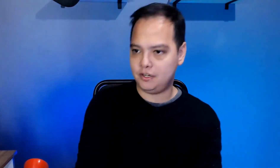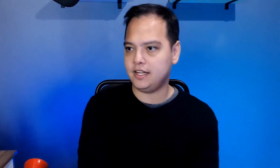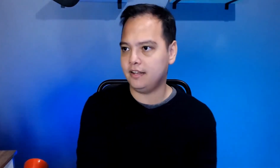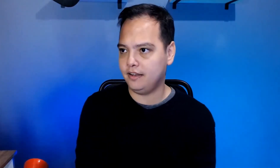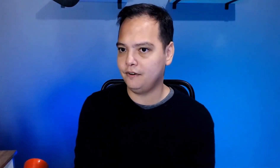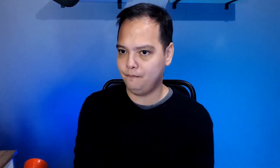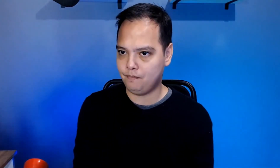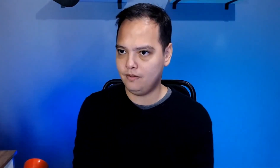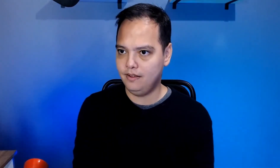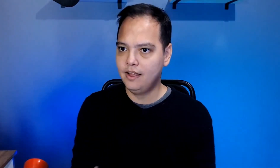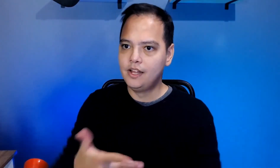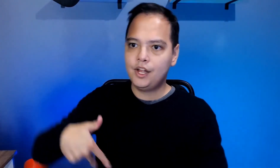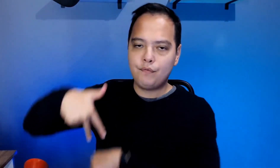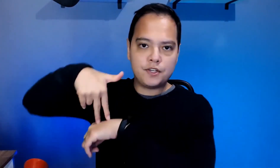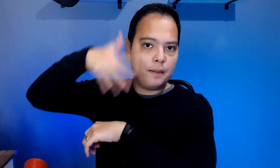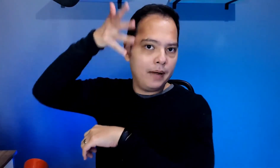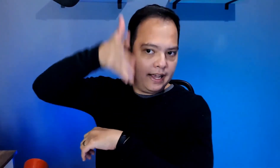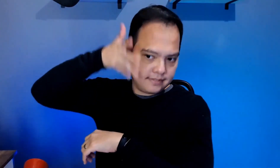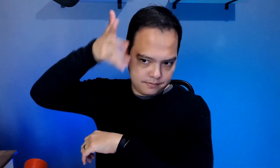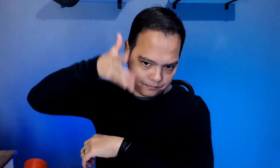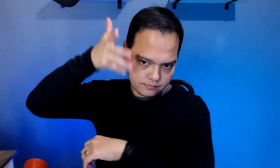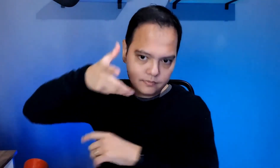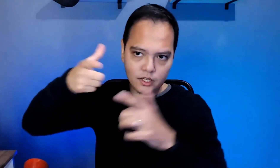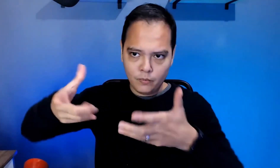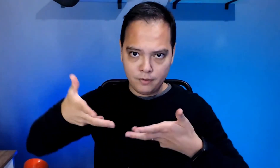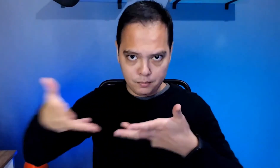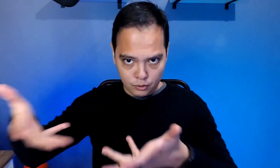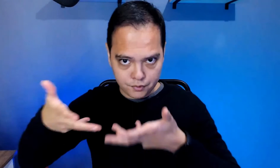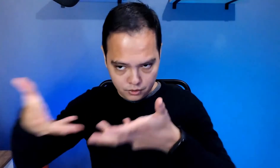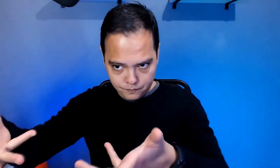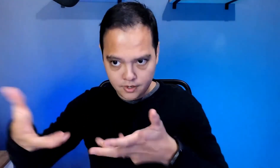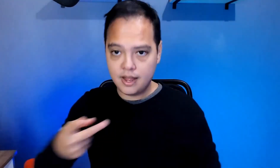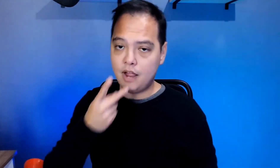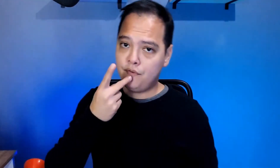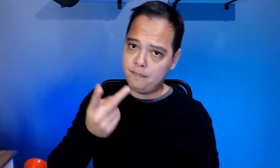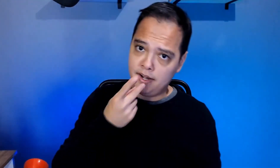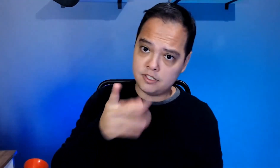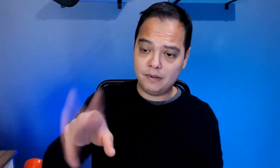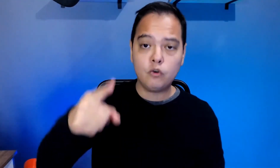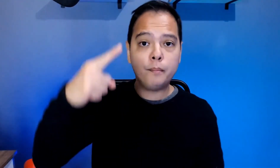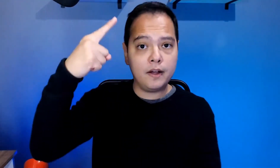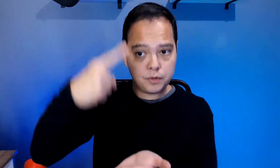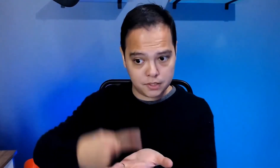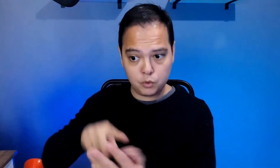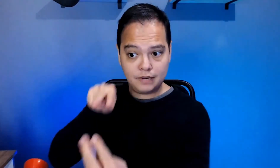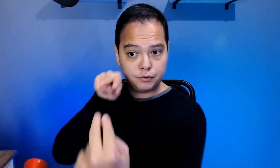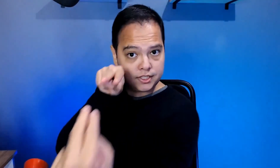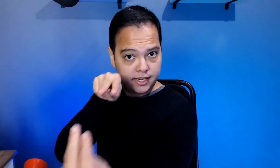entendendo. Fui fazer uma palestra que um amigo meu me convidou, aí eu falei para ele assim, mas vamos combinar uma coisa, eu vou usar você